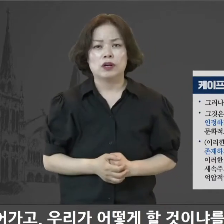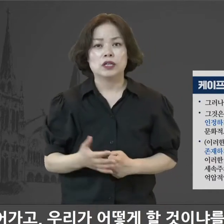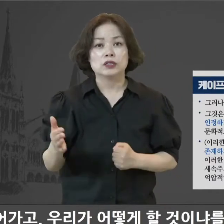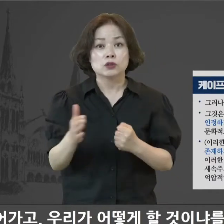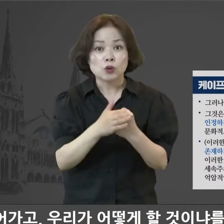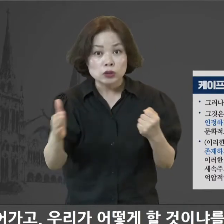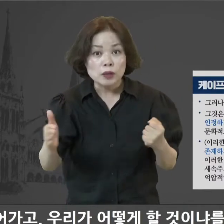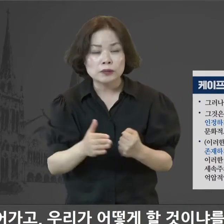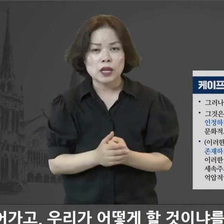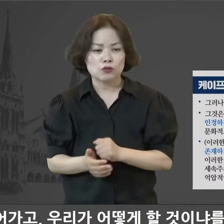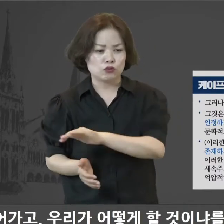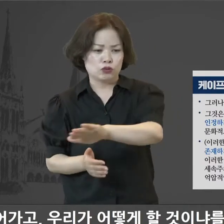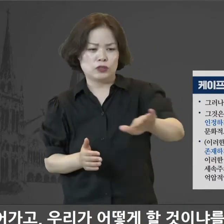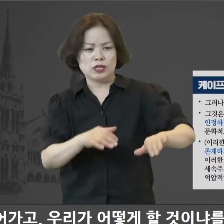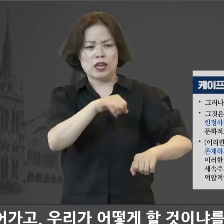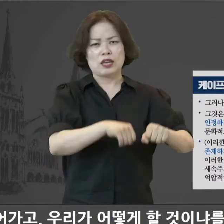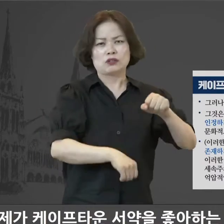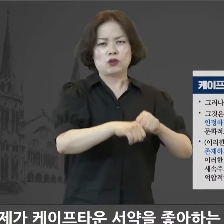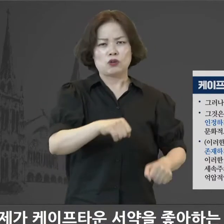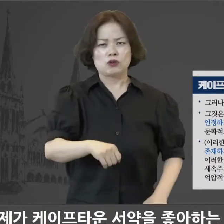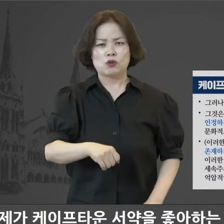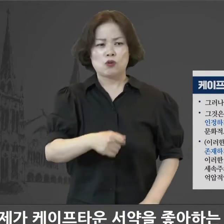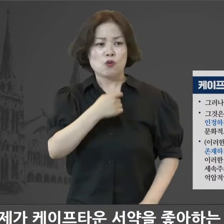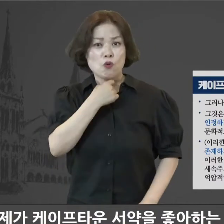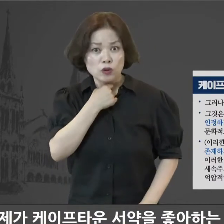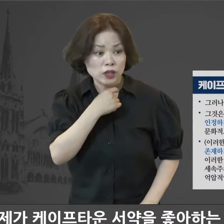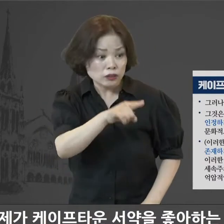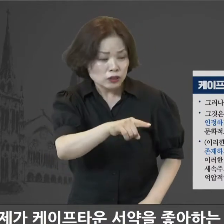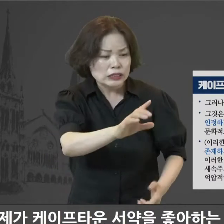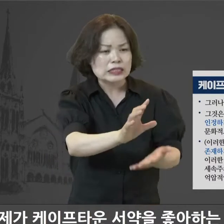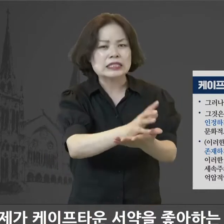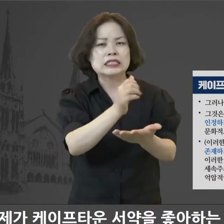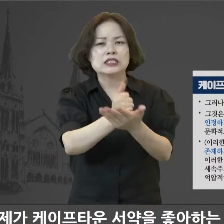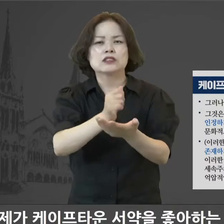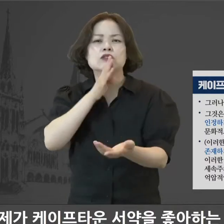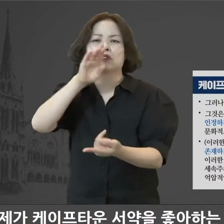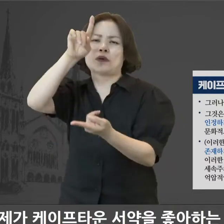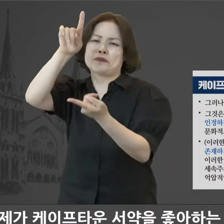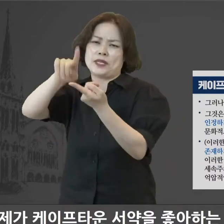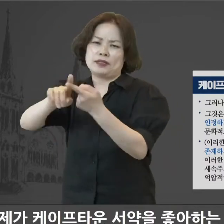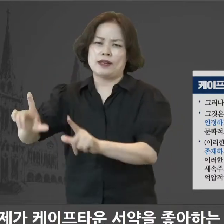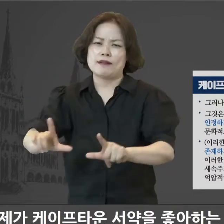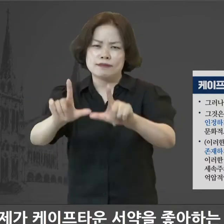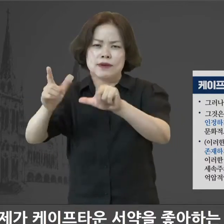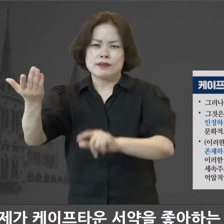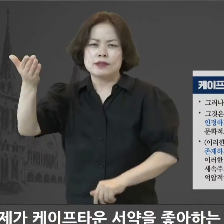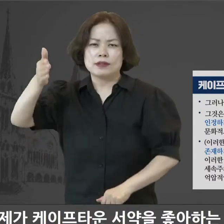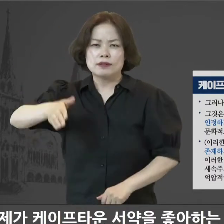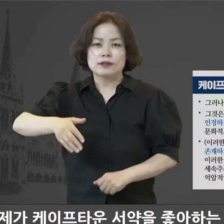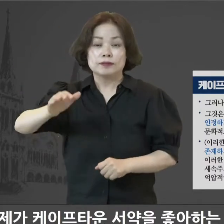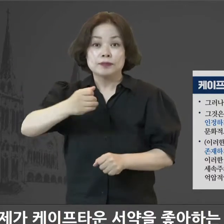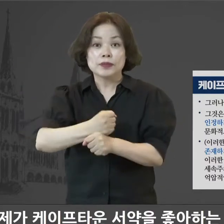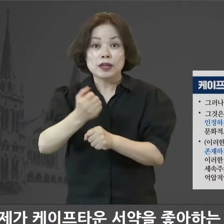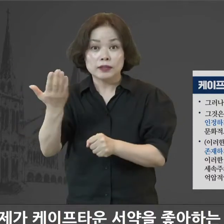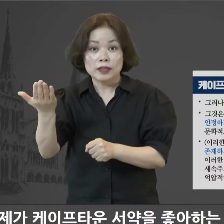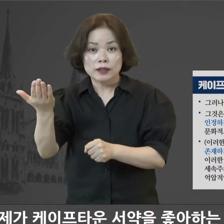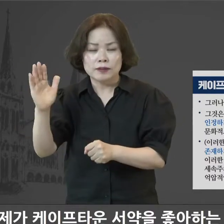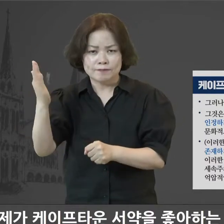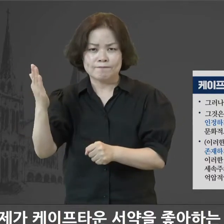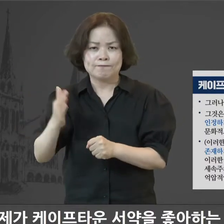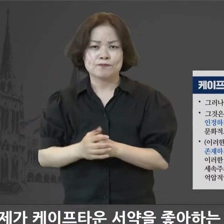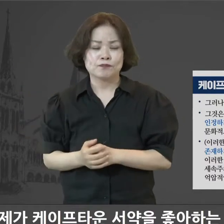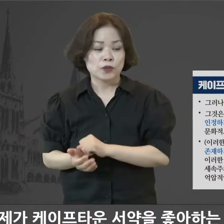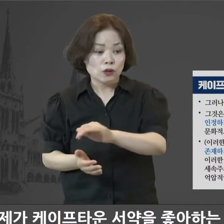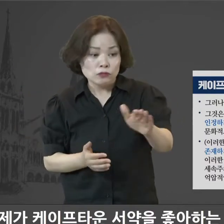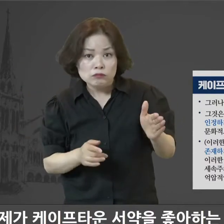그러니까 우리의 행동 요청조차도 그리스도인 다워야 된다는 것이죠. 근데 그걸 자꾸 우리가